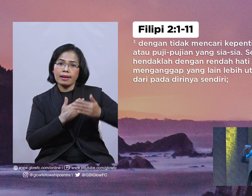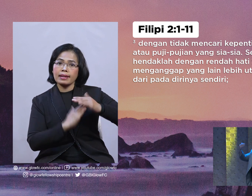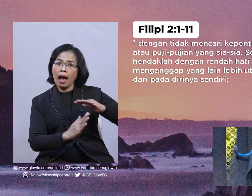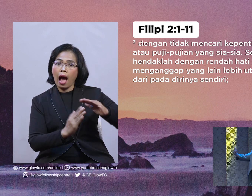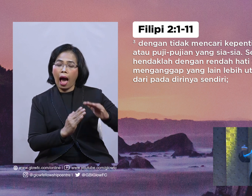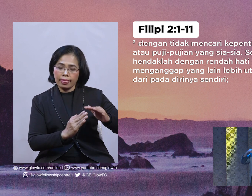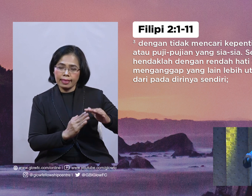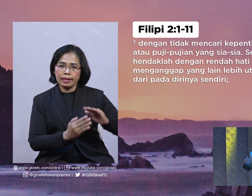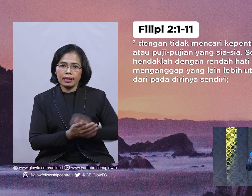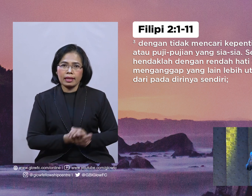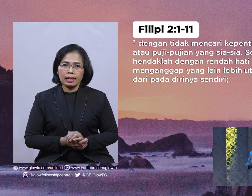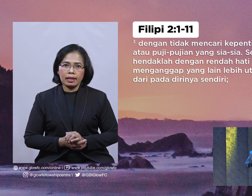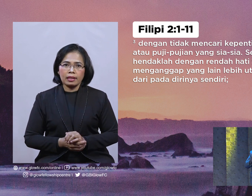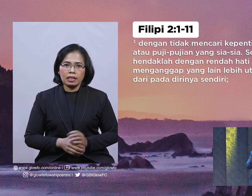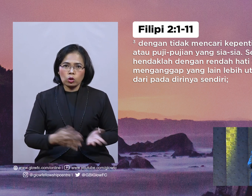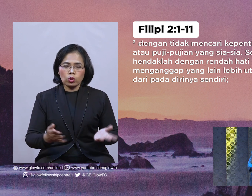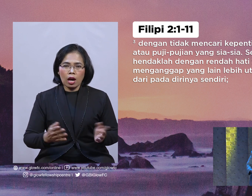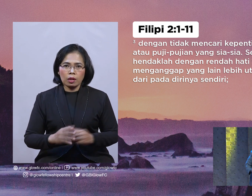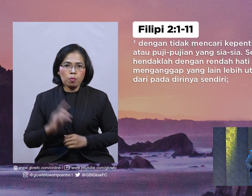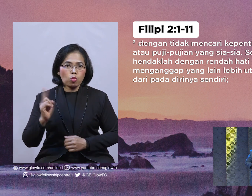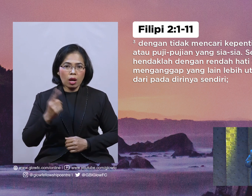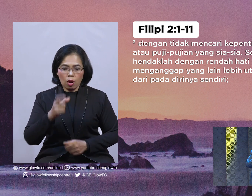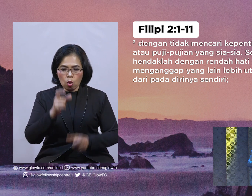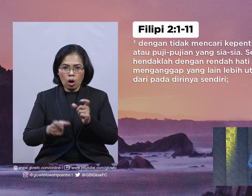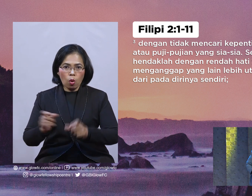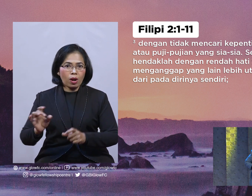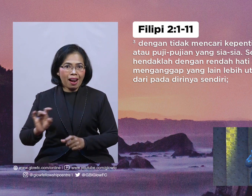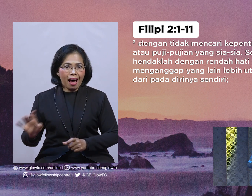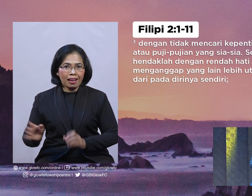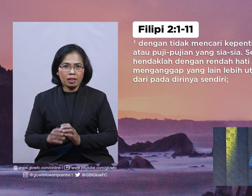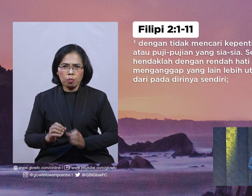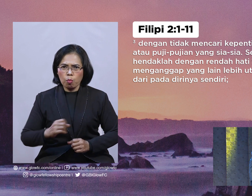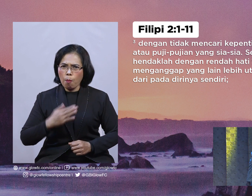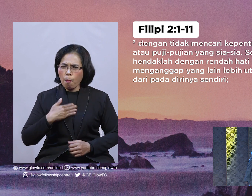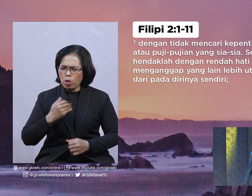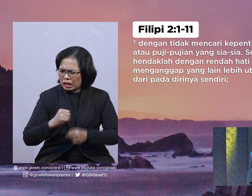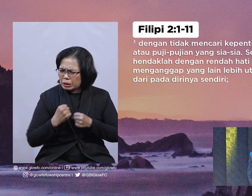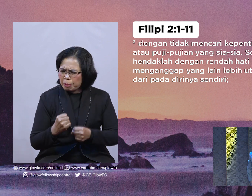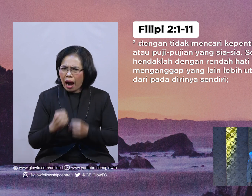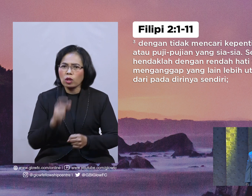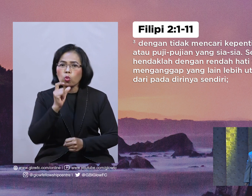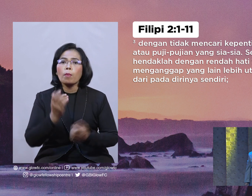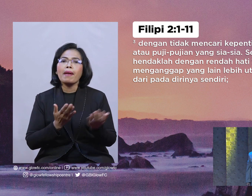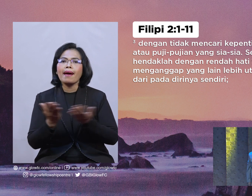menganggap yang lain lebih utama Deva dirinya sendiri punya semangat untuk melayani